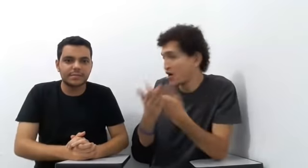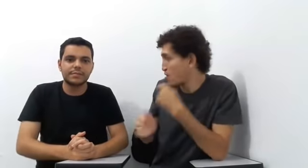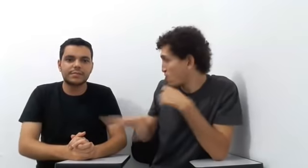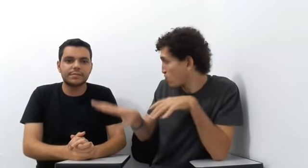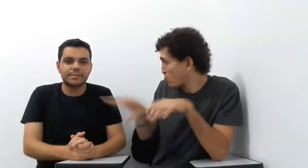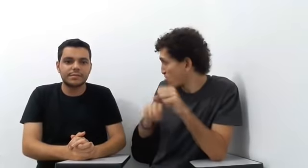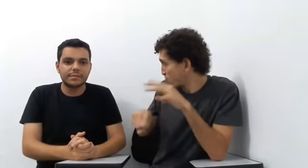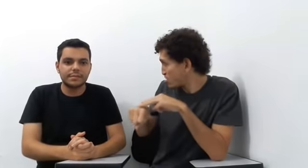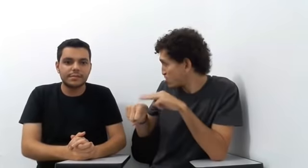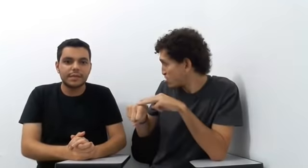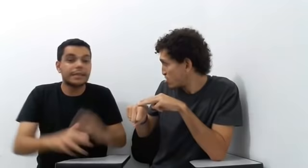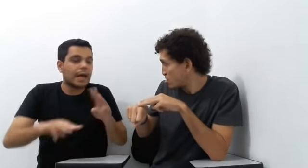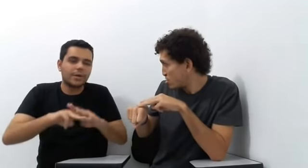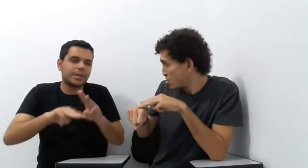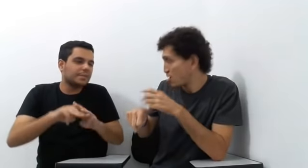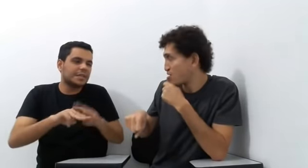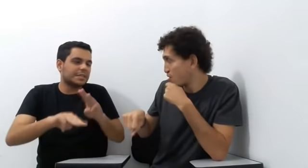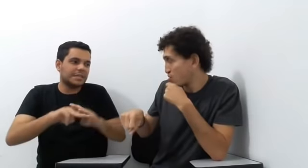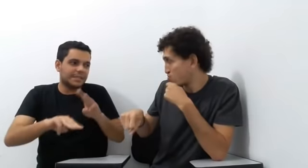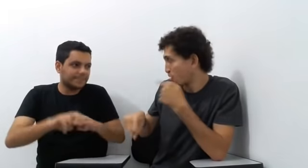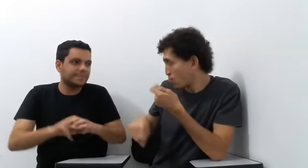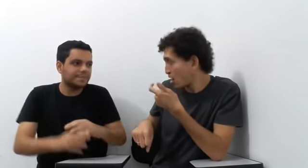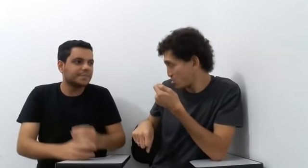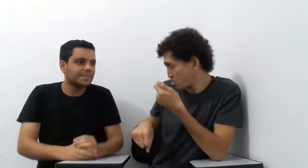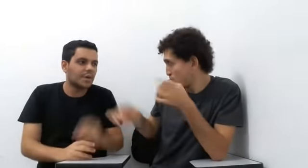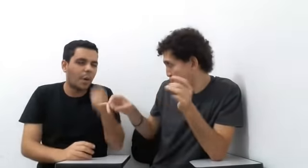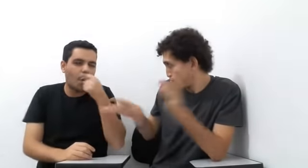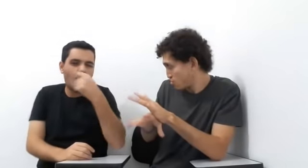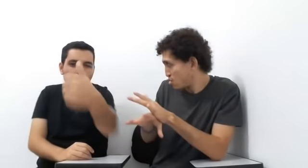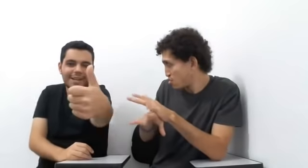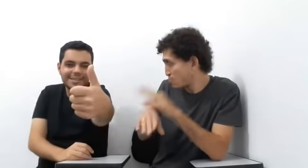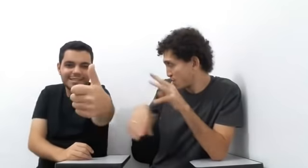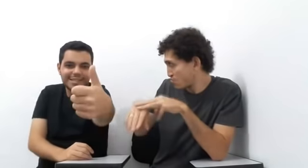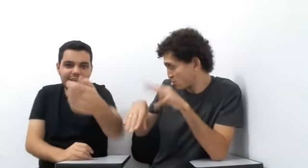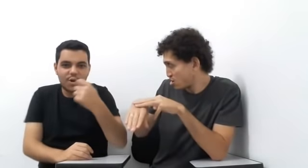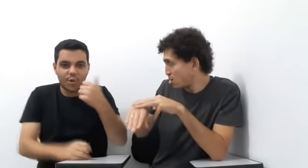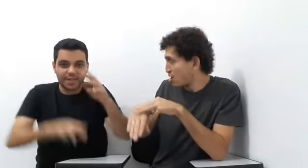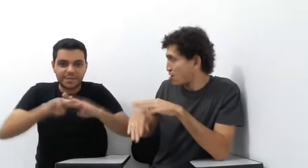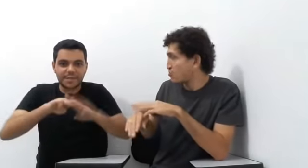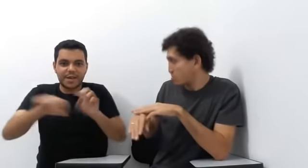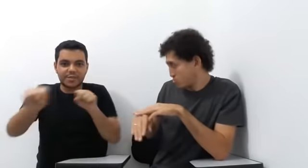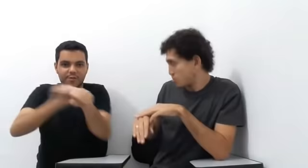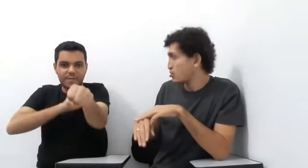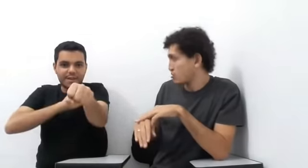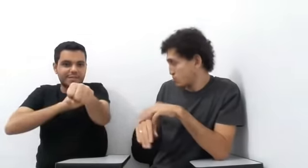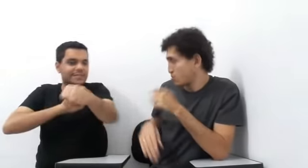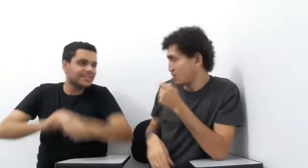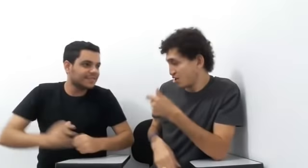não formou matemática? Não, terminando ainda. Quase. Terminando matemática. Quase matemático formado. Ok.